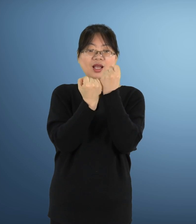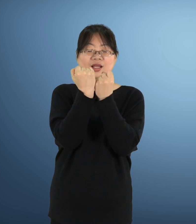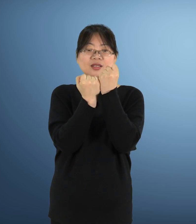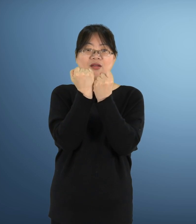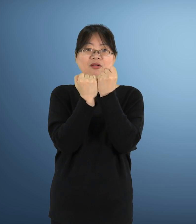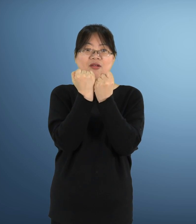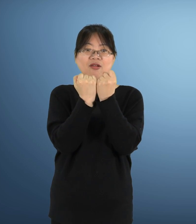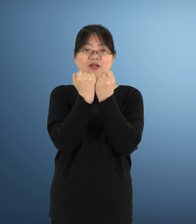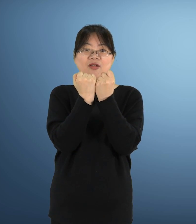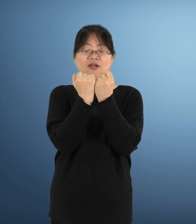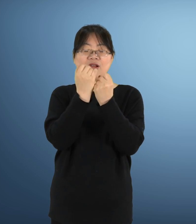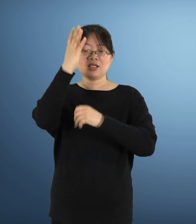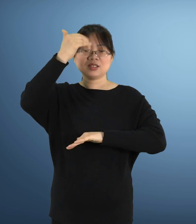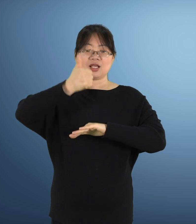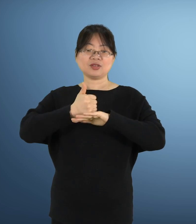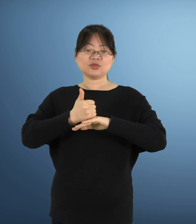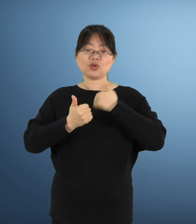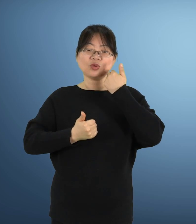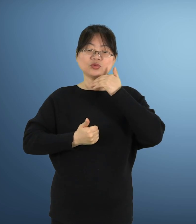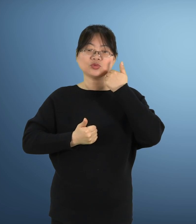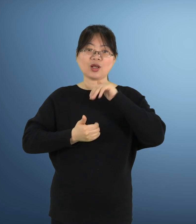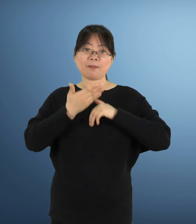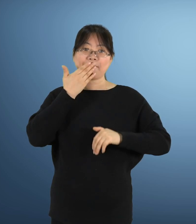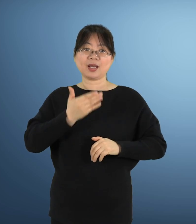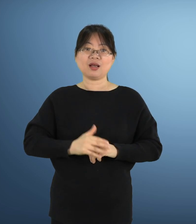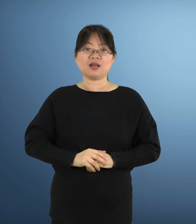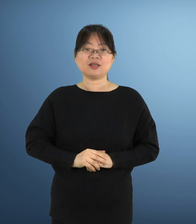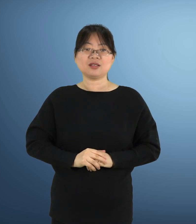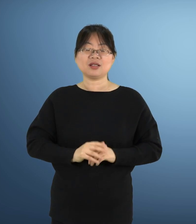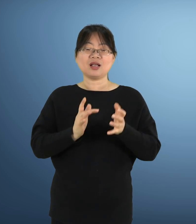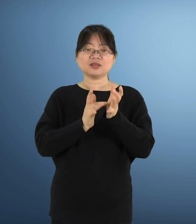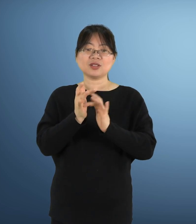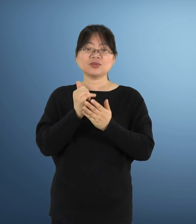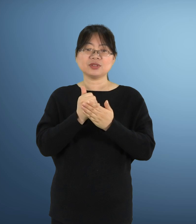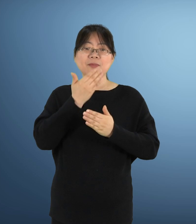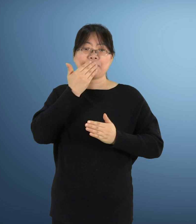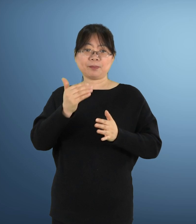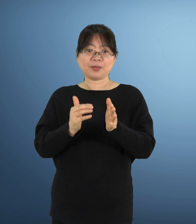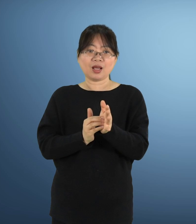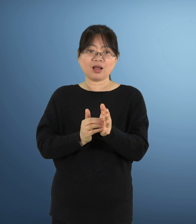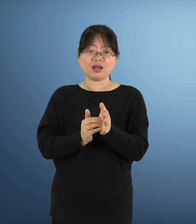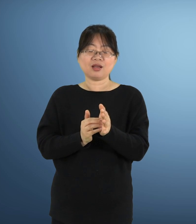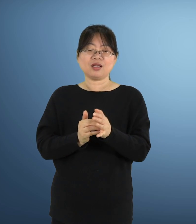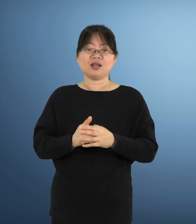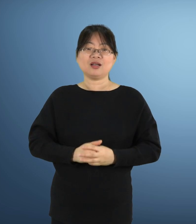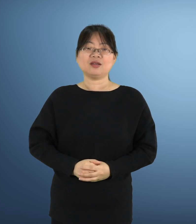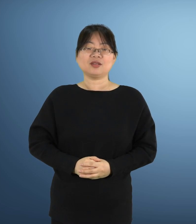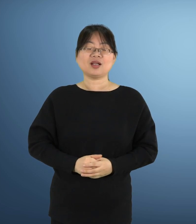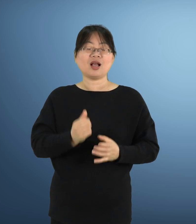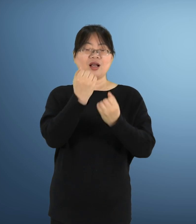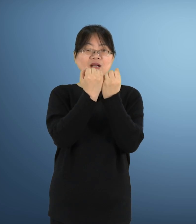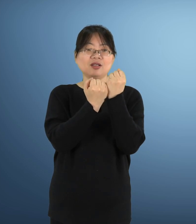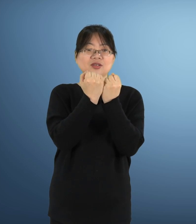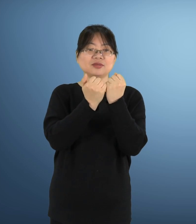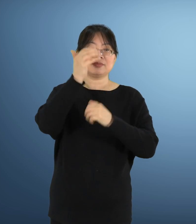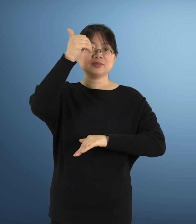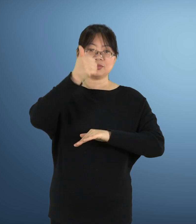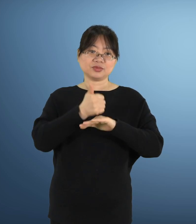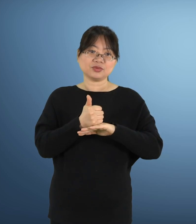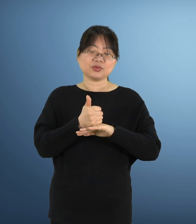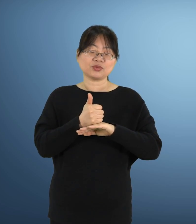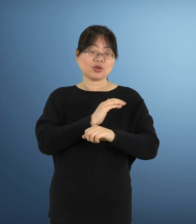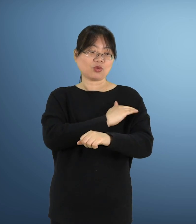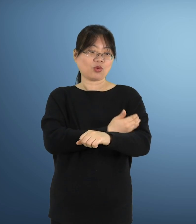해석을 최종적으로 누가 하셨어요? 예수님이 하셨어요. 그러면 해석의